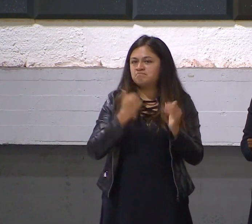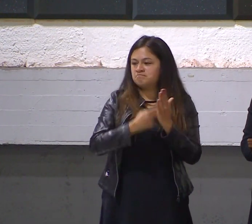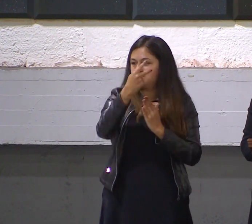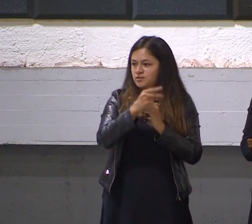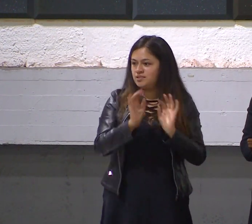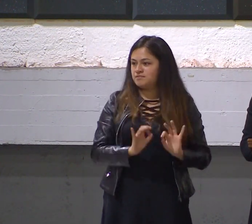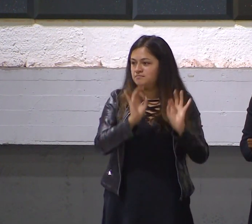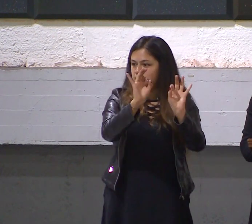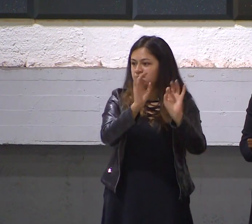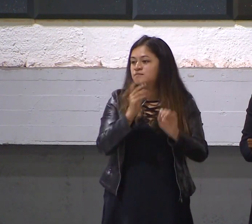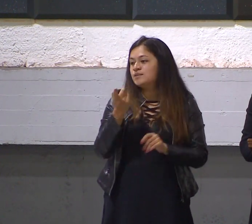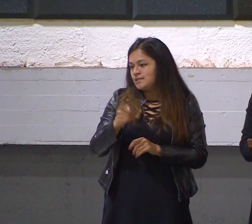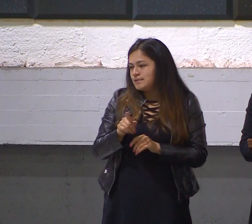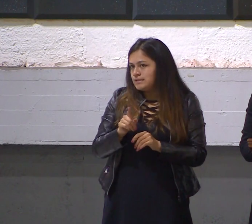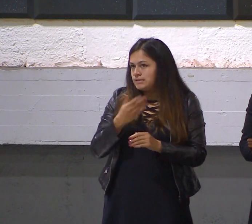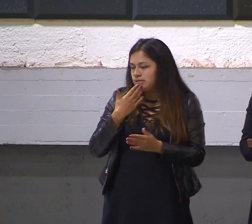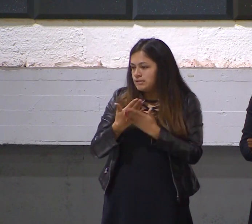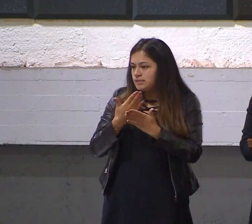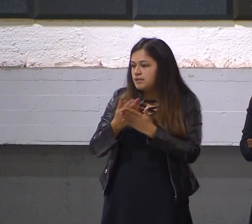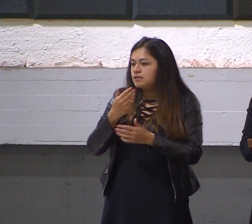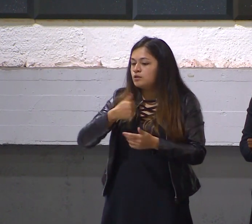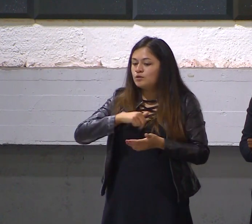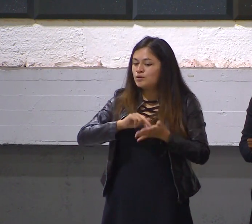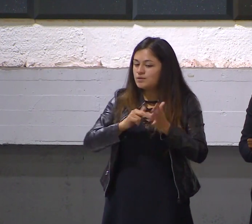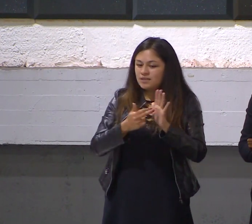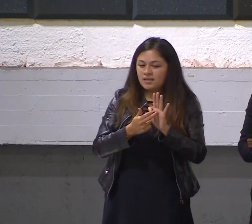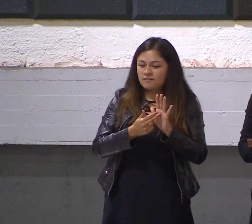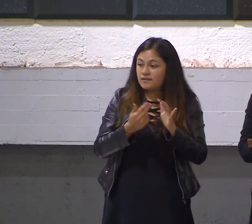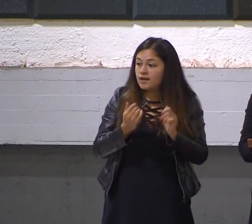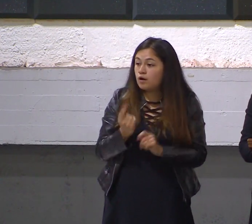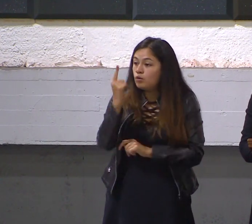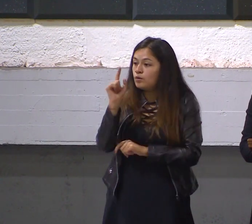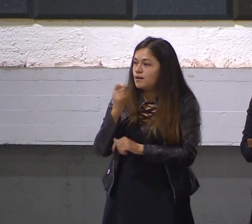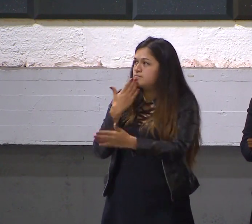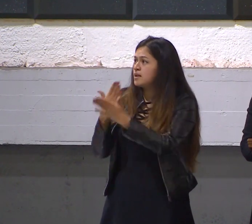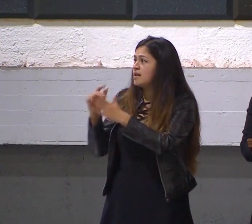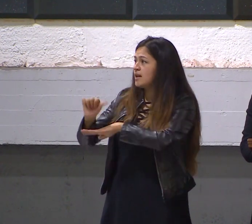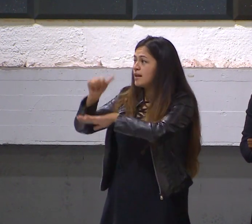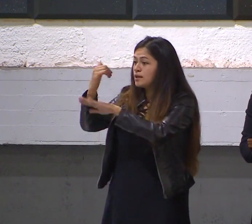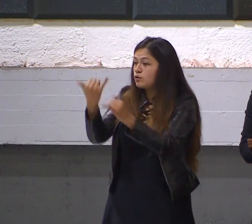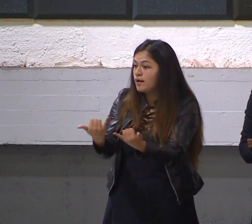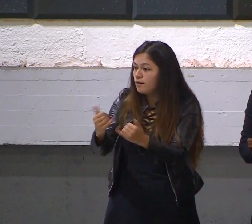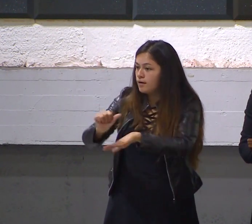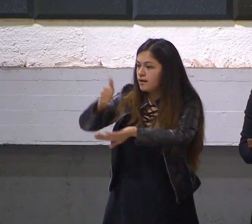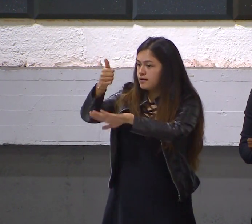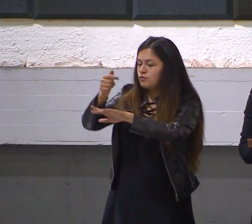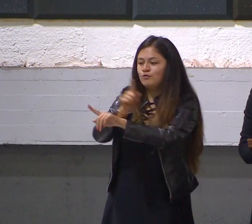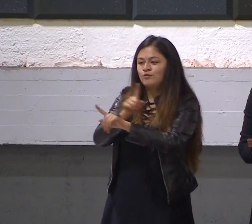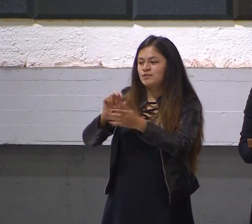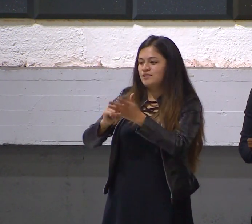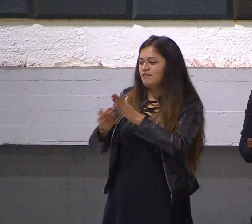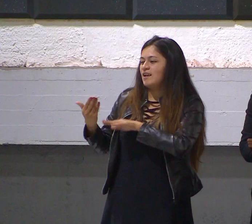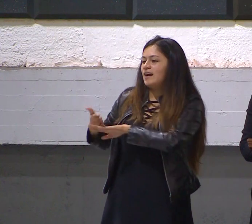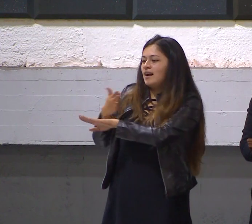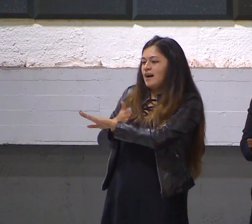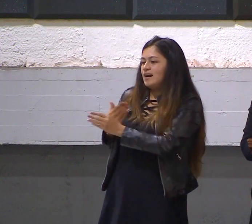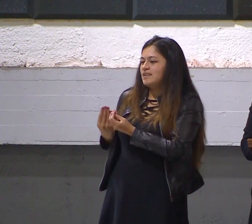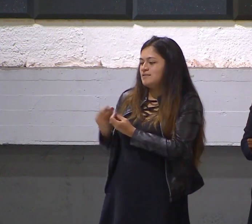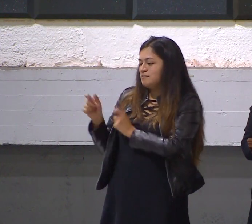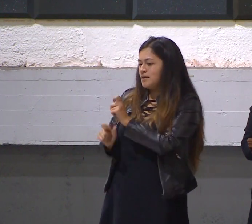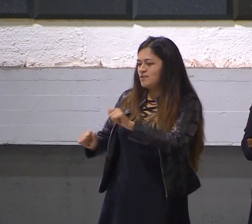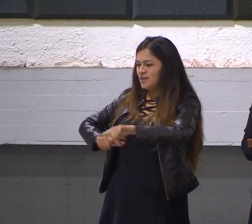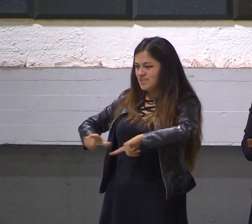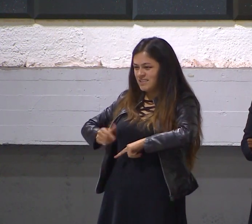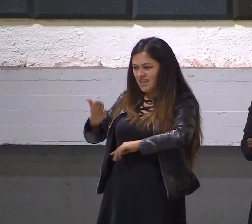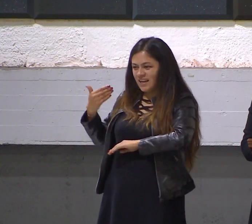tenemos que tener en cuenta eso que no es una cuestión de una administración de este momento estamos si quizás recogiendo el esfuerzo